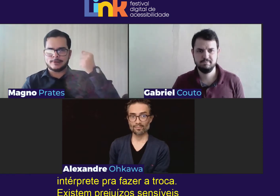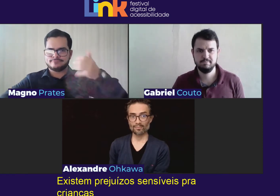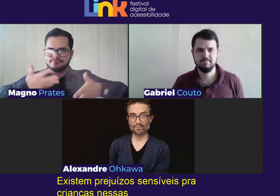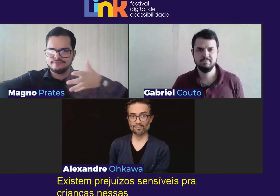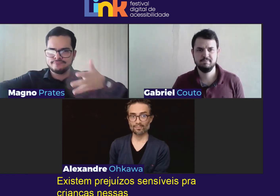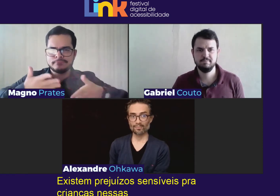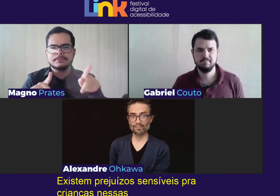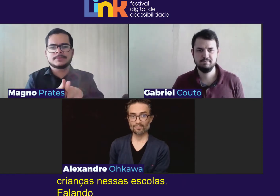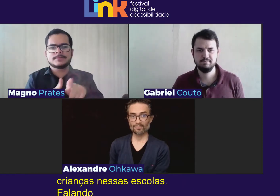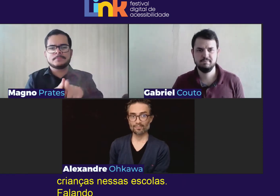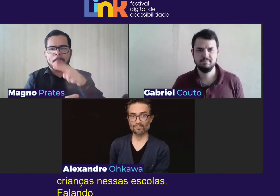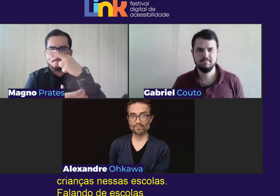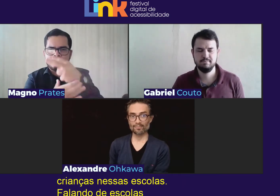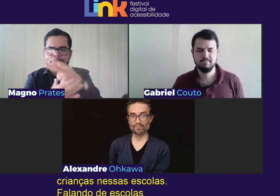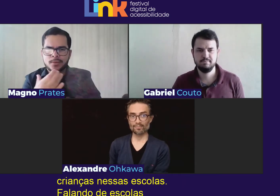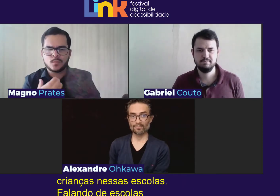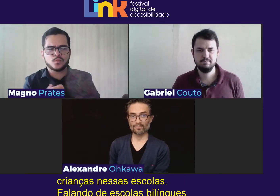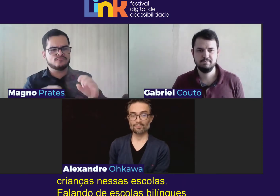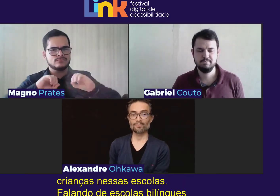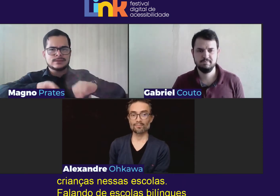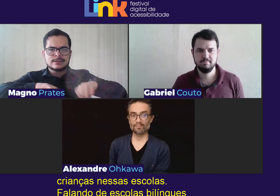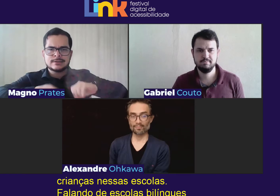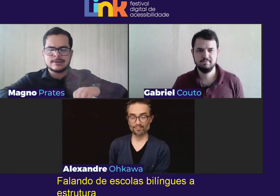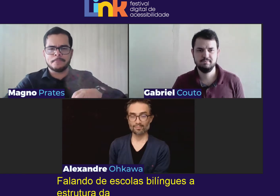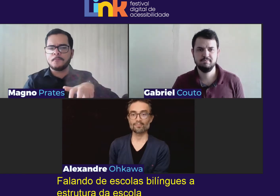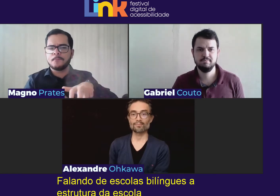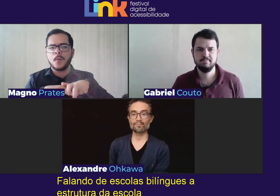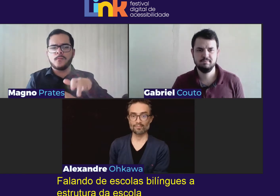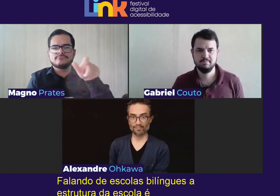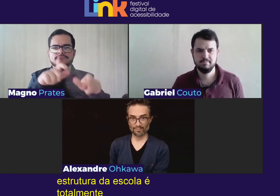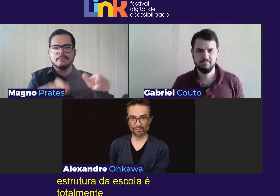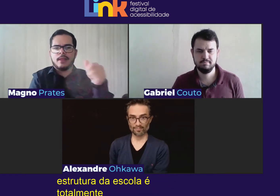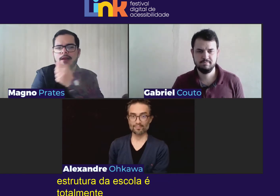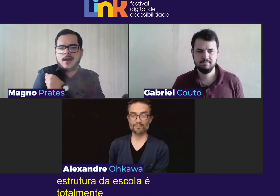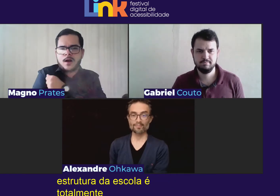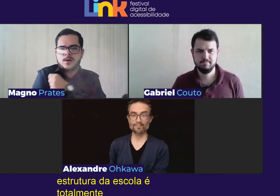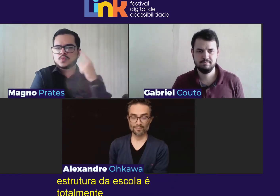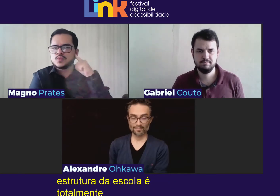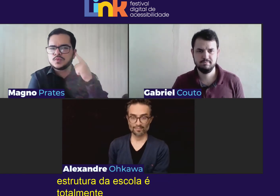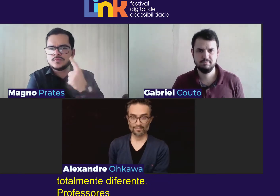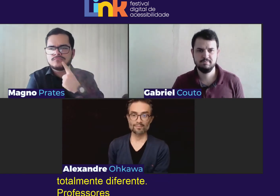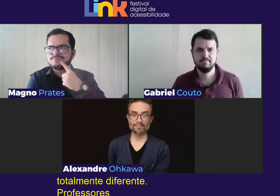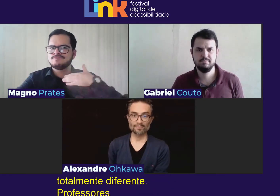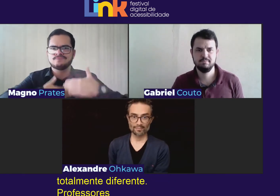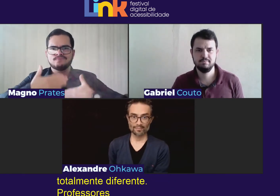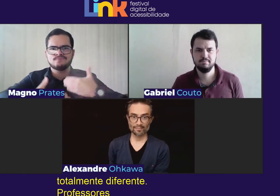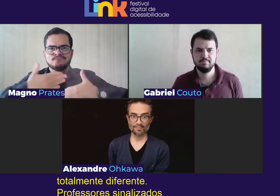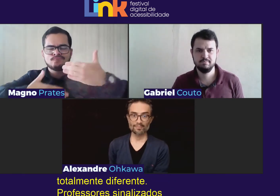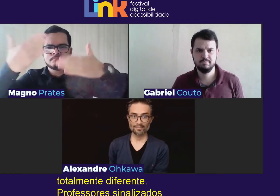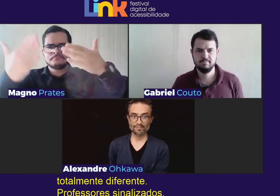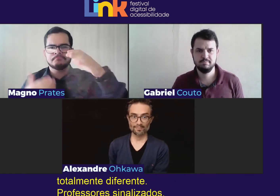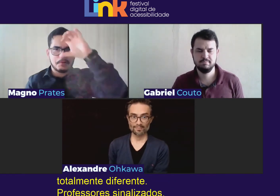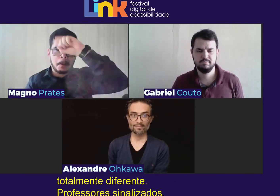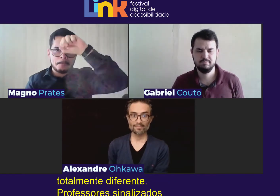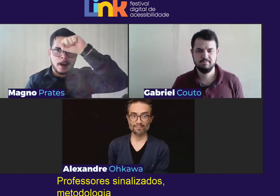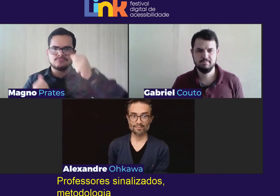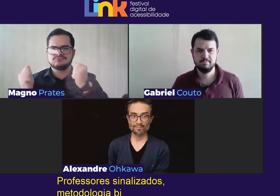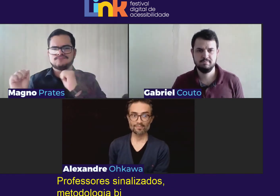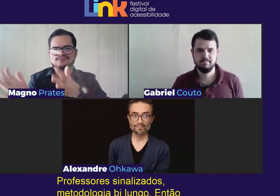totalmente diferente. Os professores são sinalizados, a metodologia ela é bilíngue. Então, os alunos, sendo surdos ou ouvintes, eles conseguem se